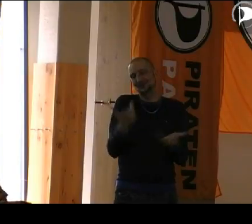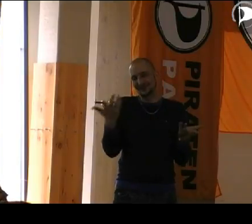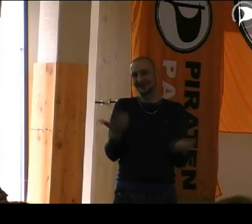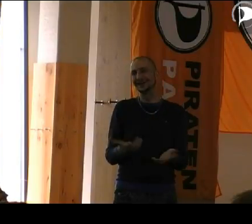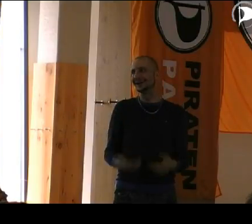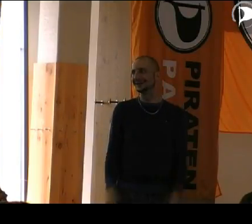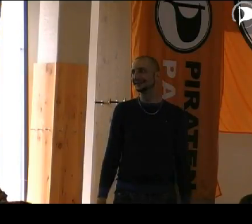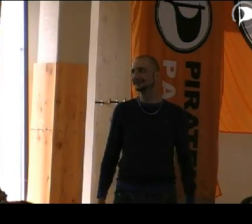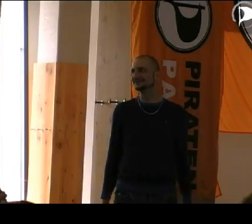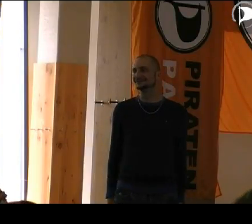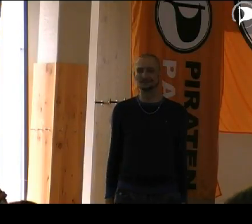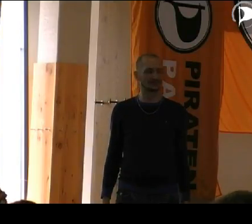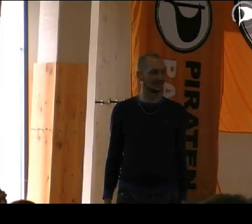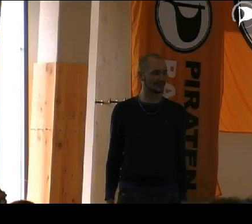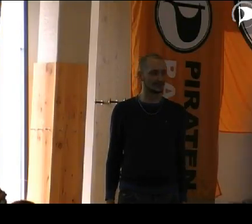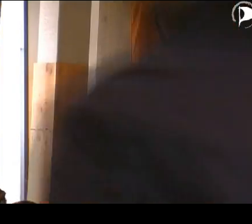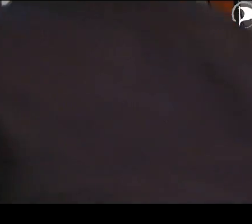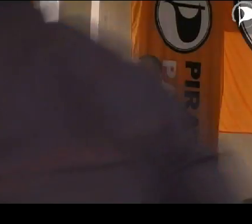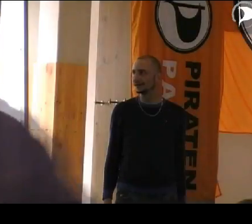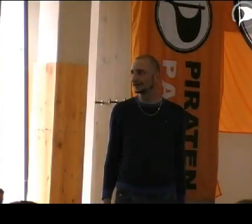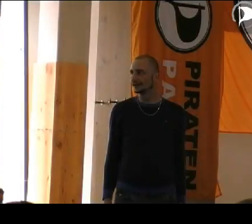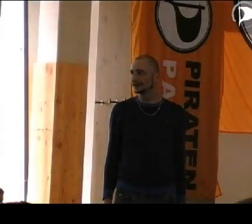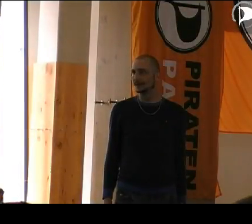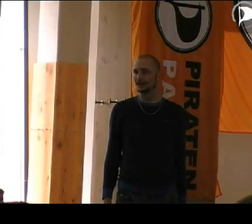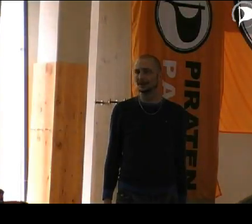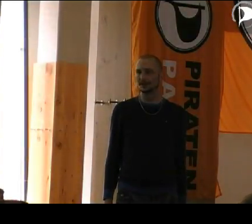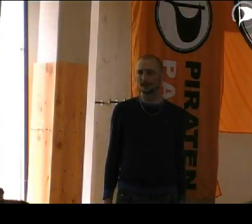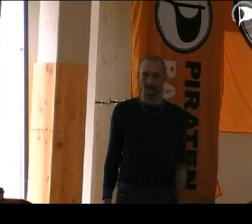überbewerten die hatten